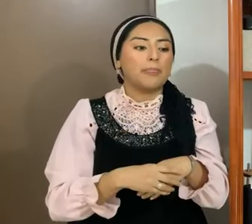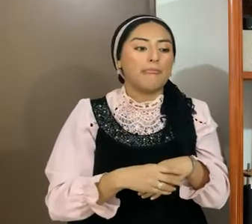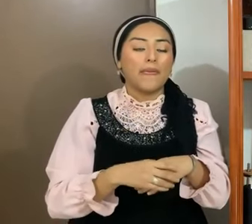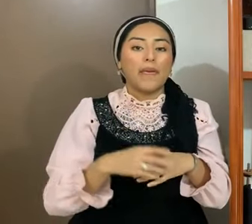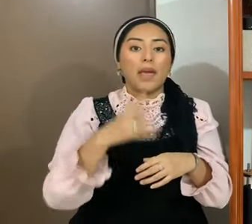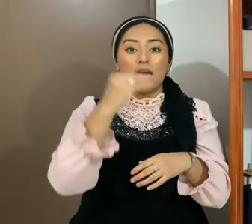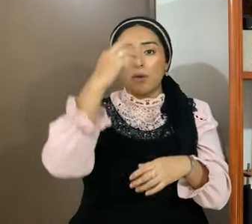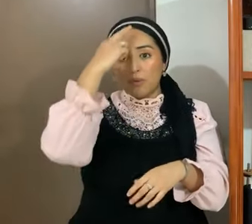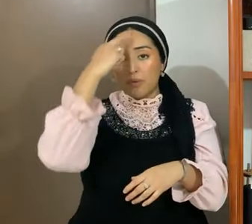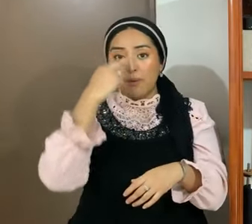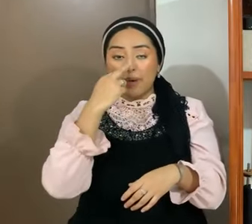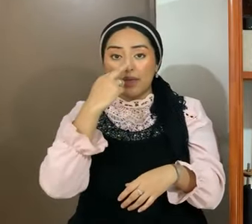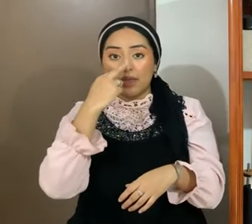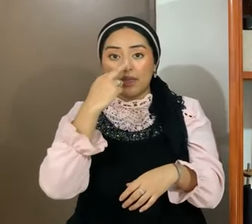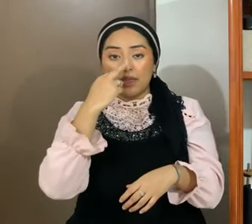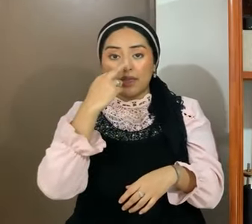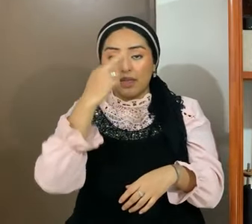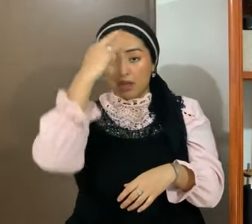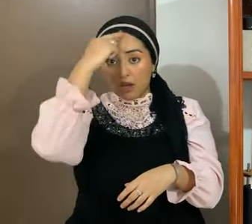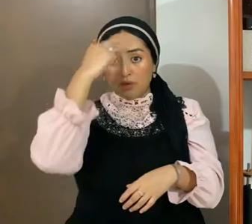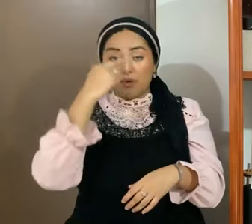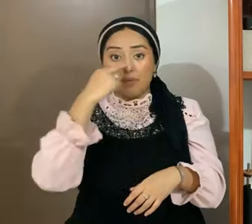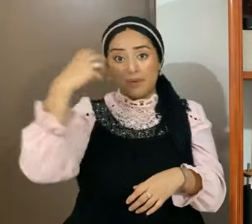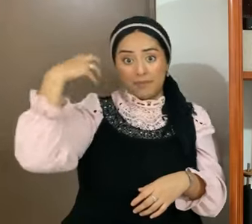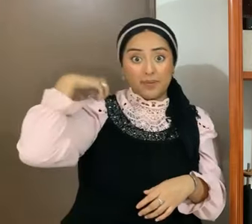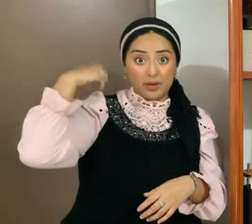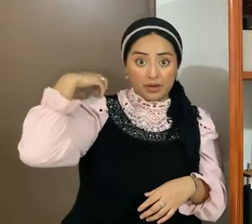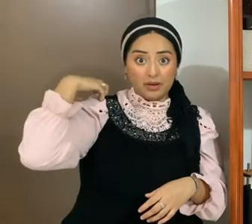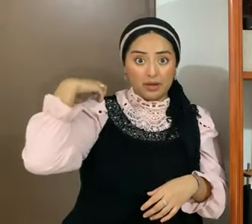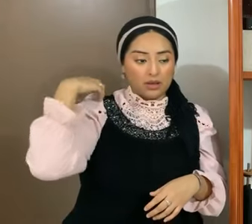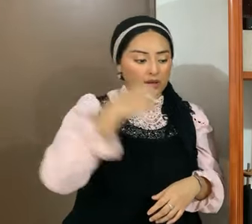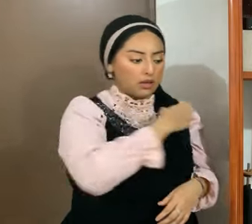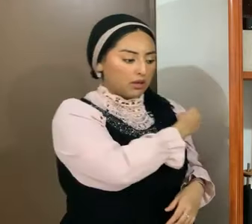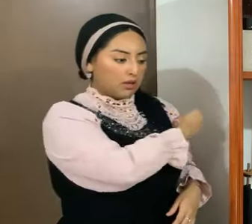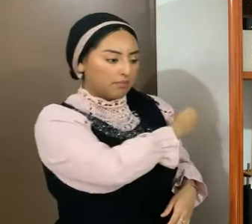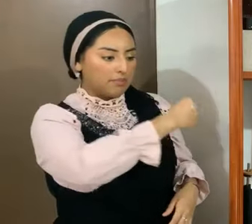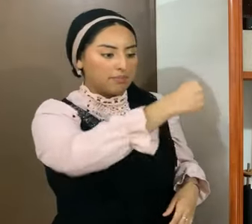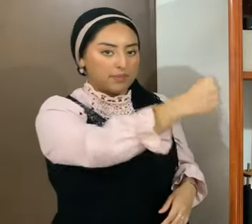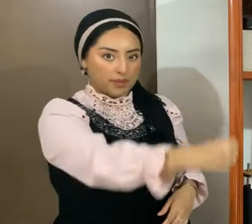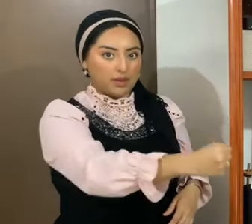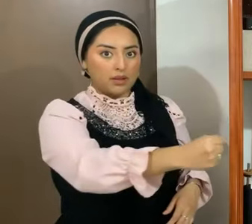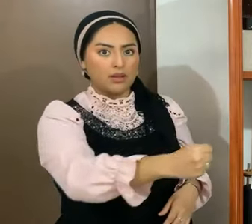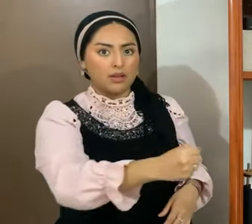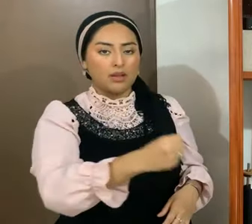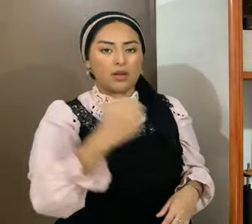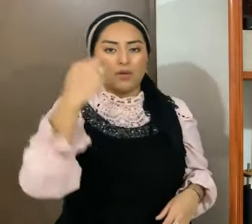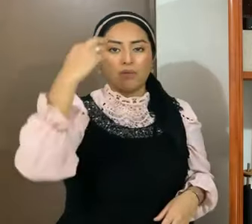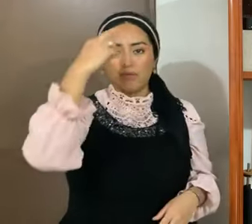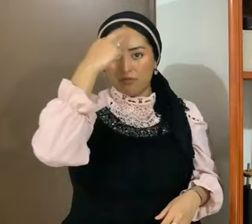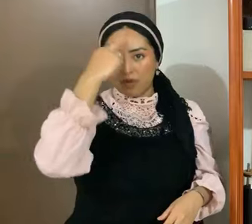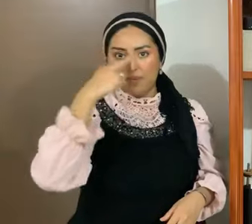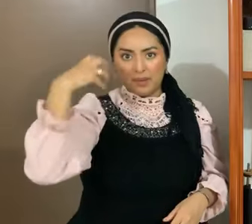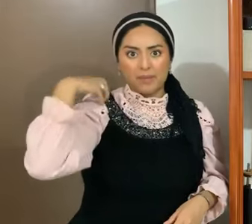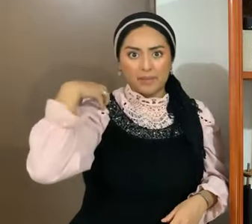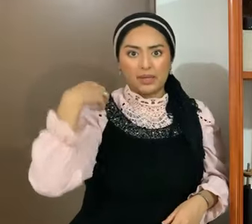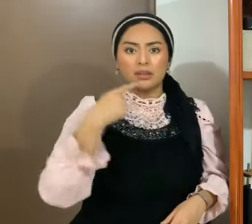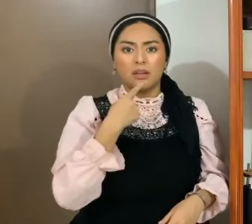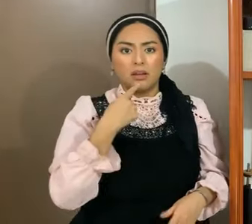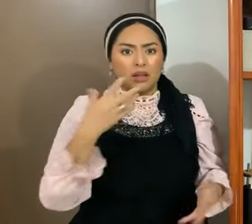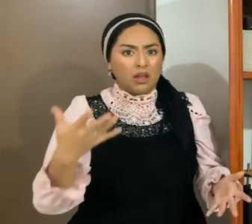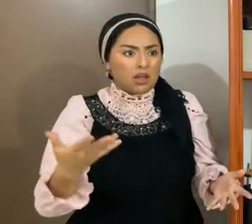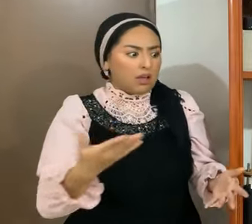para que entendáis que ningún delito hallo en él. Es que Yahshua no tenía que estar ahí. Los que debíamos estar allí